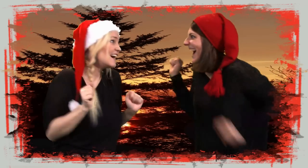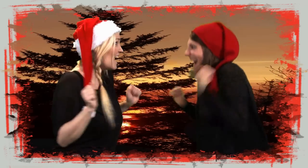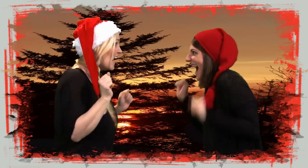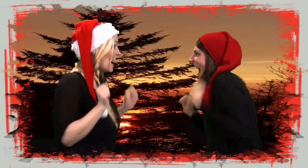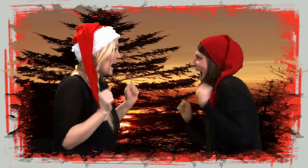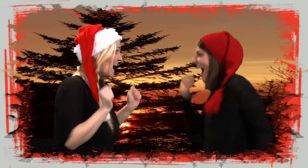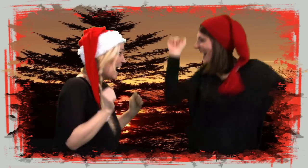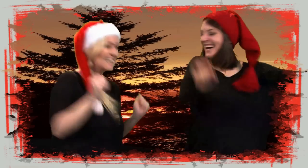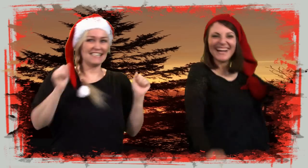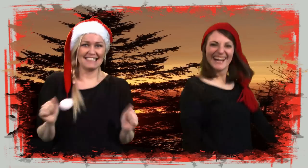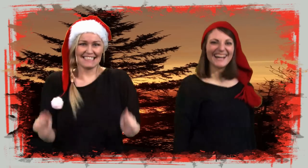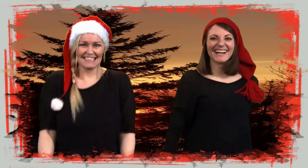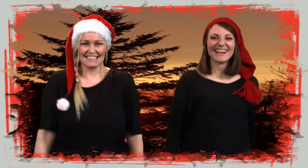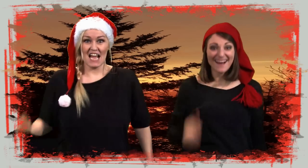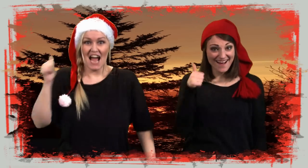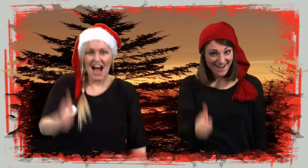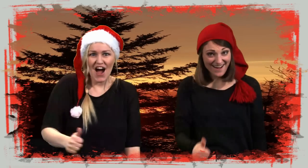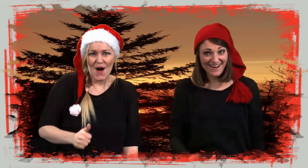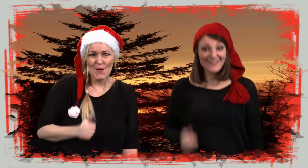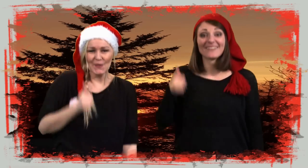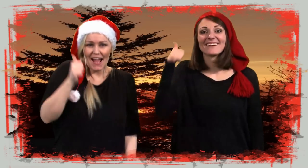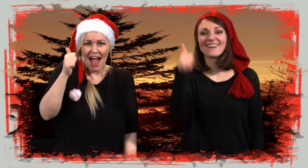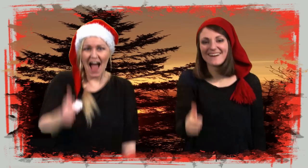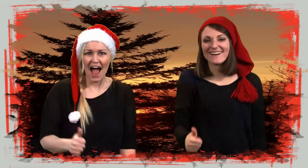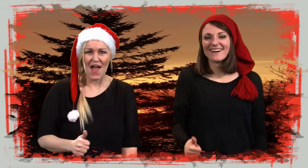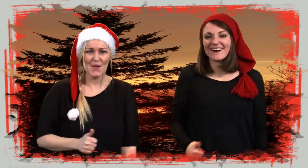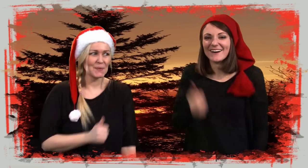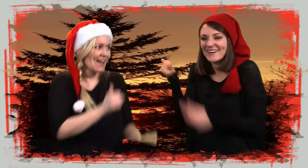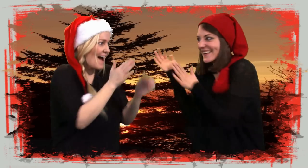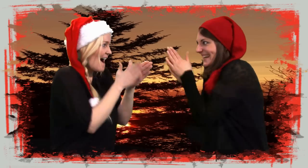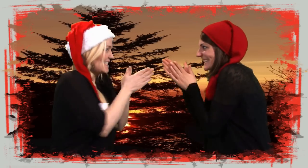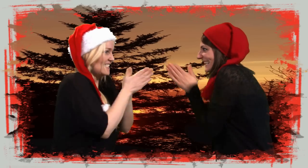Og alltaf finnst mér jafn gaman Er